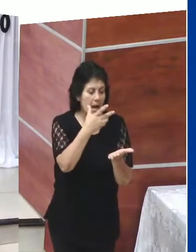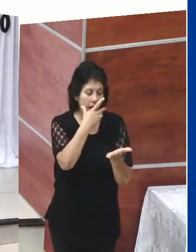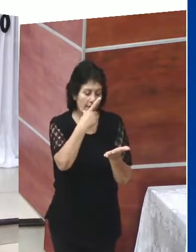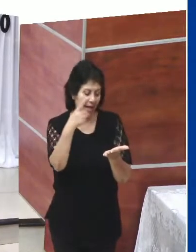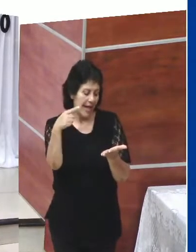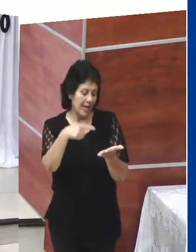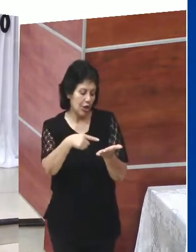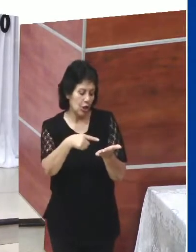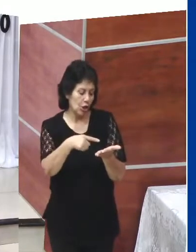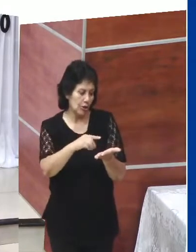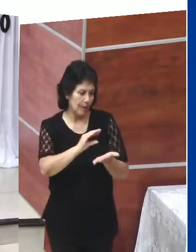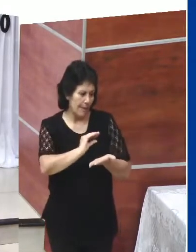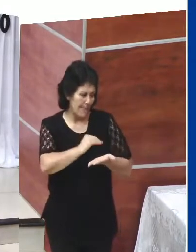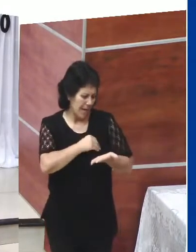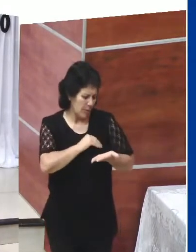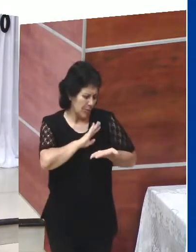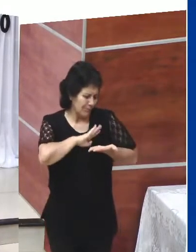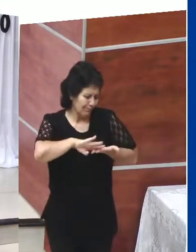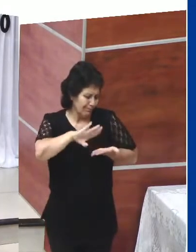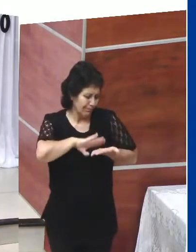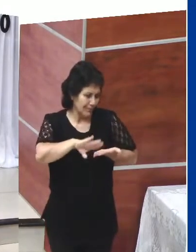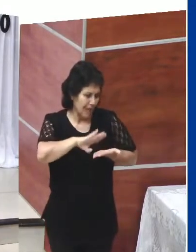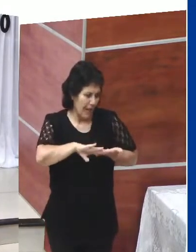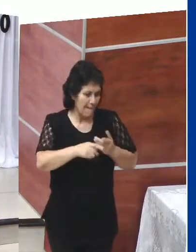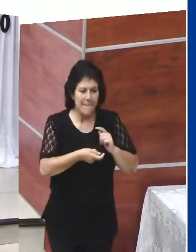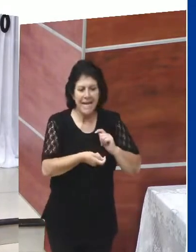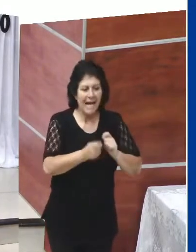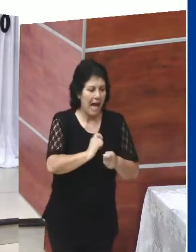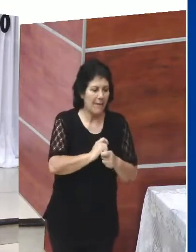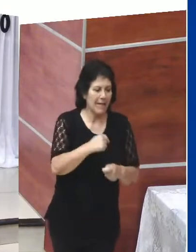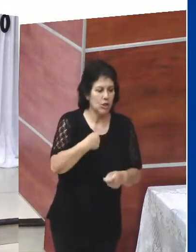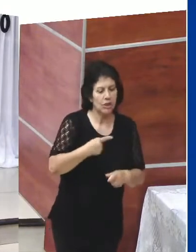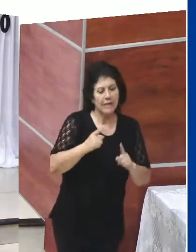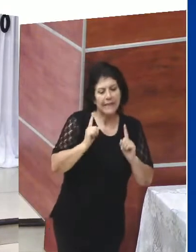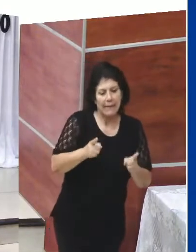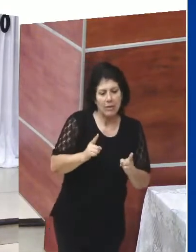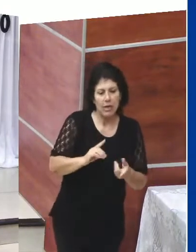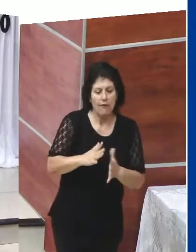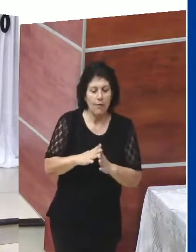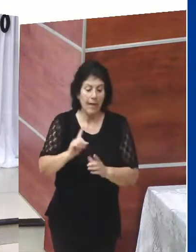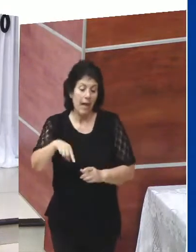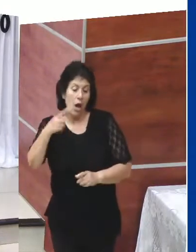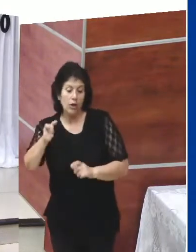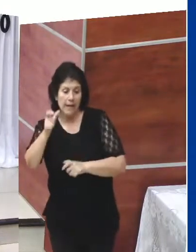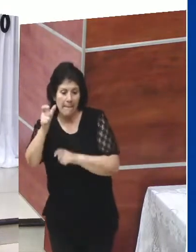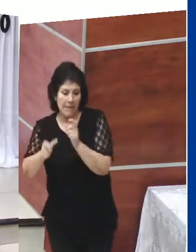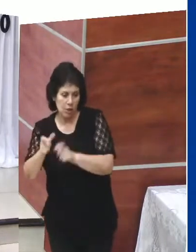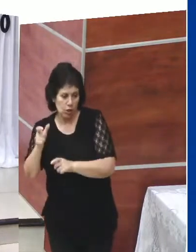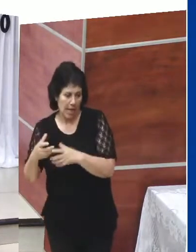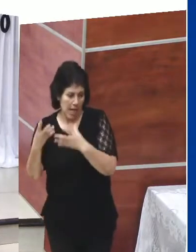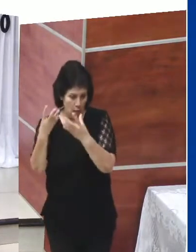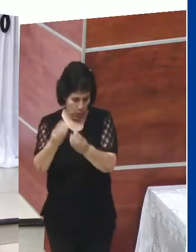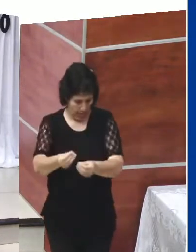me reedifique y finalmente yo también pueda ser un restaurado en primera persona.